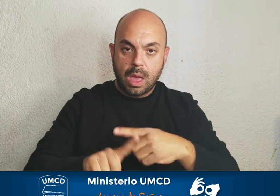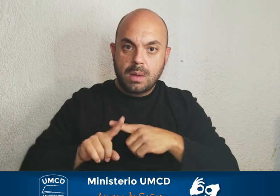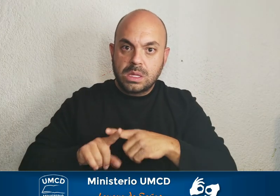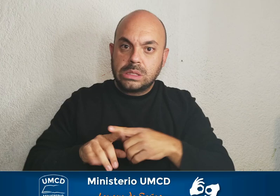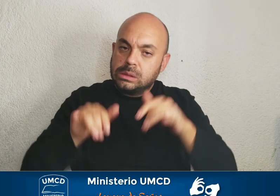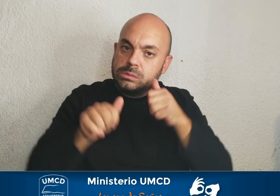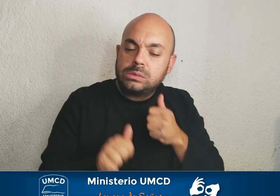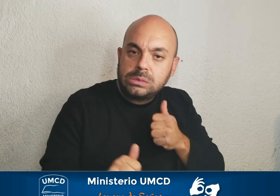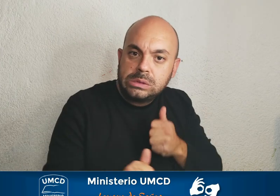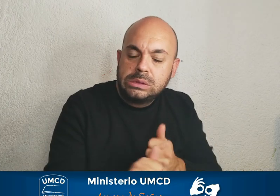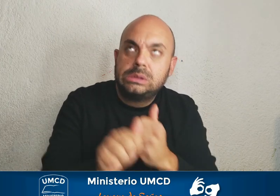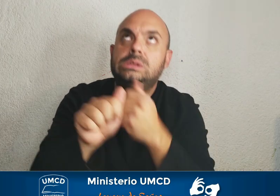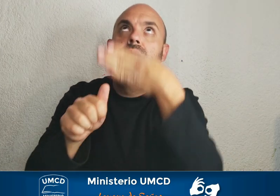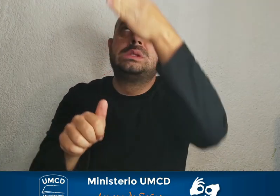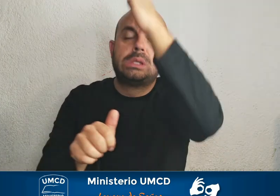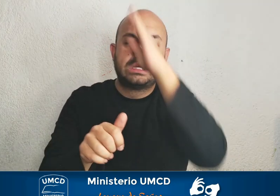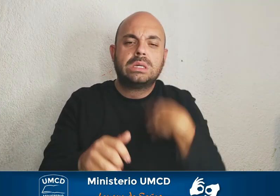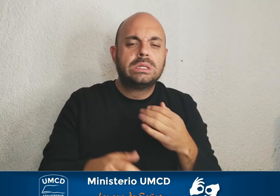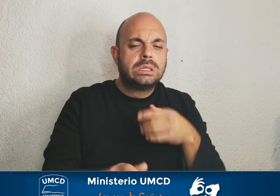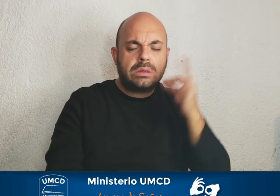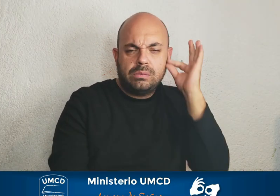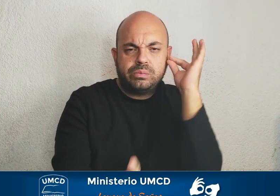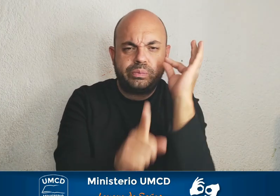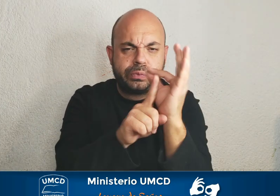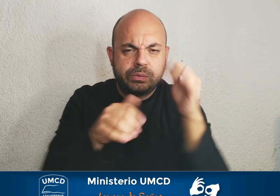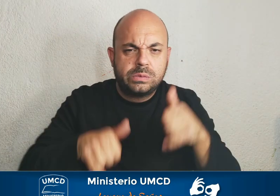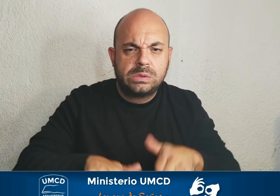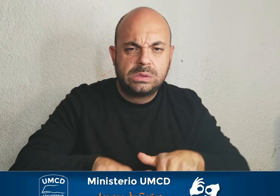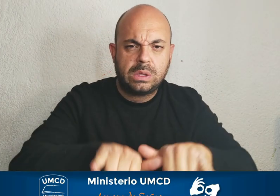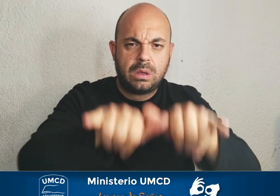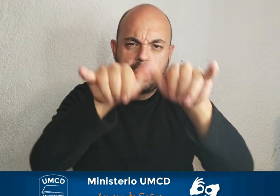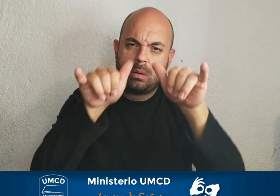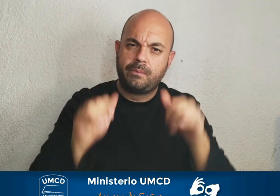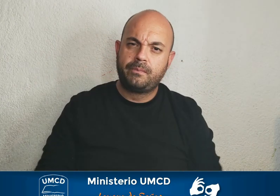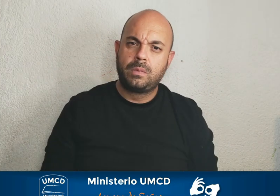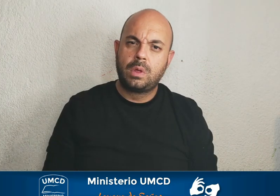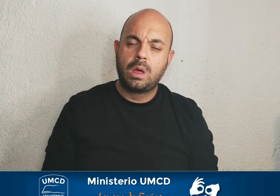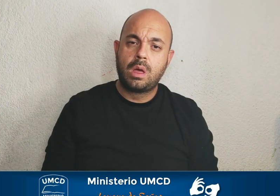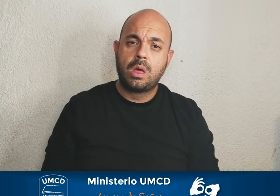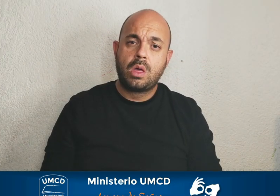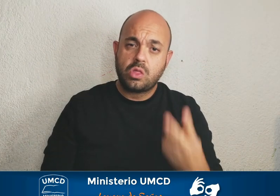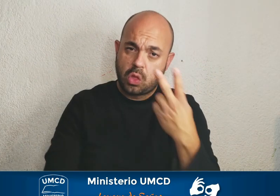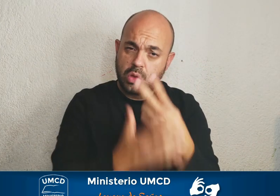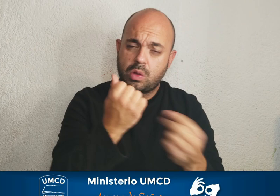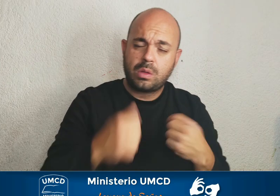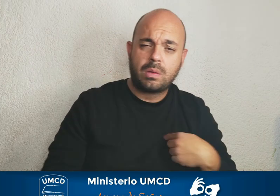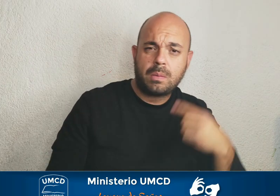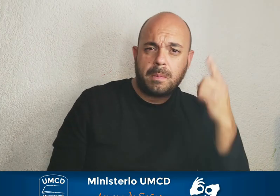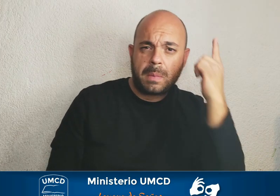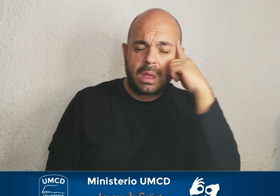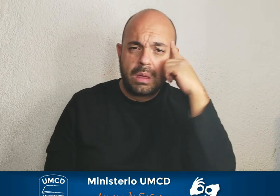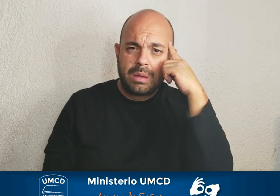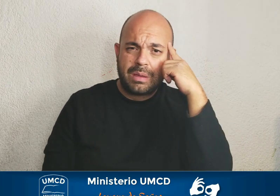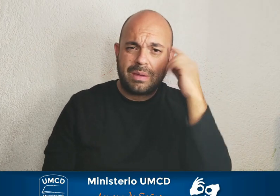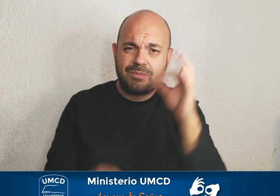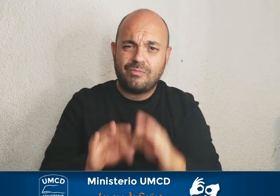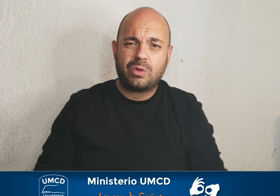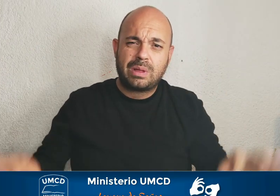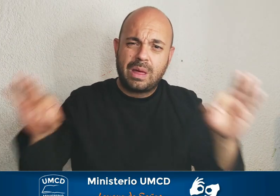que seguir en fe y obedecer por esa fe. Usted y yo tenemos que mirar en